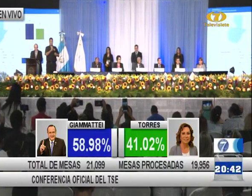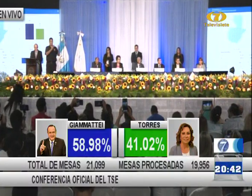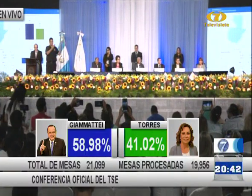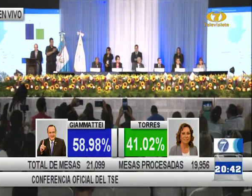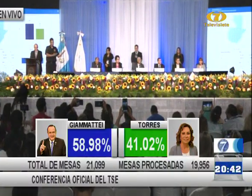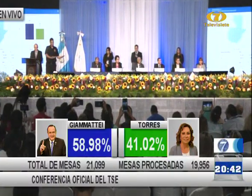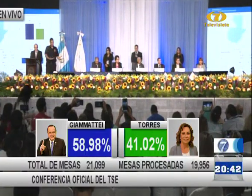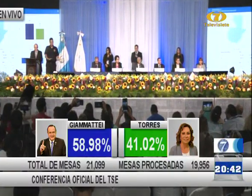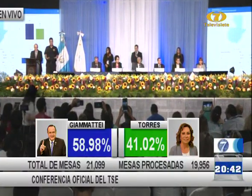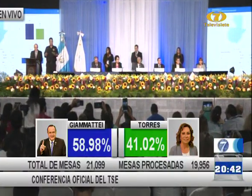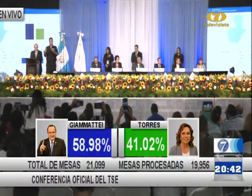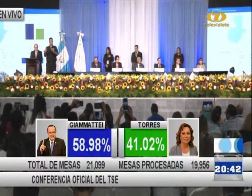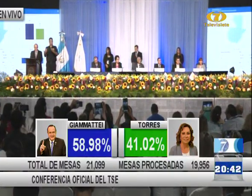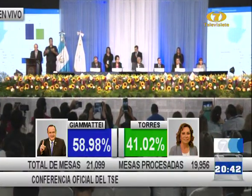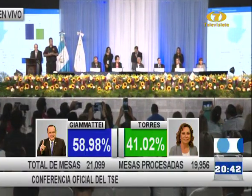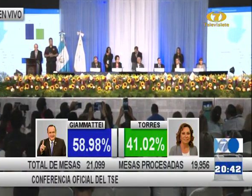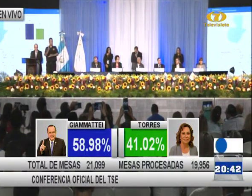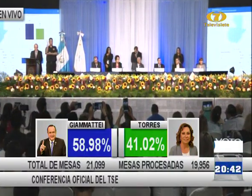4.